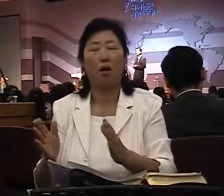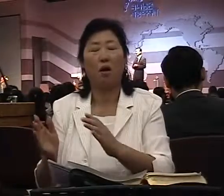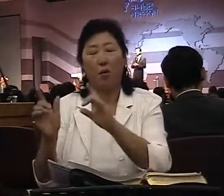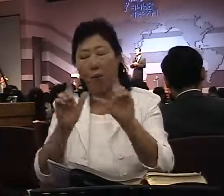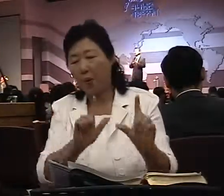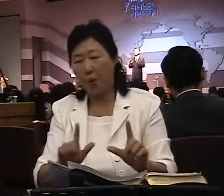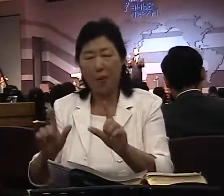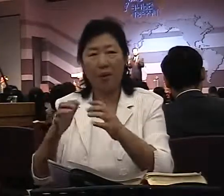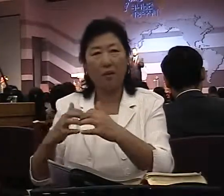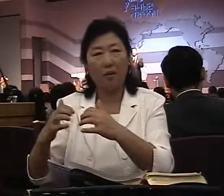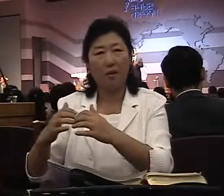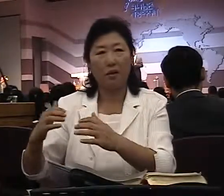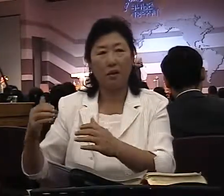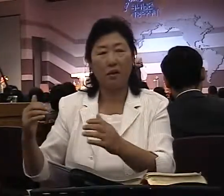전쟁이 끝난 지가 30년이 됐는데